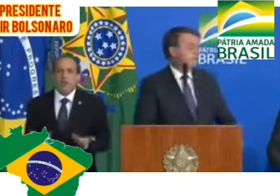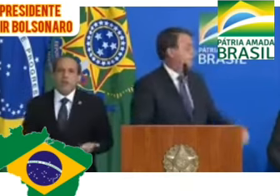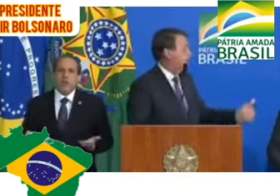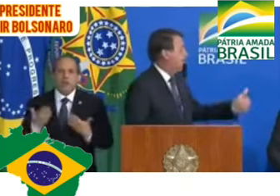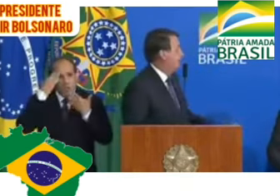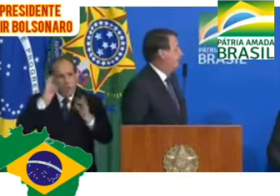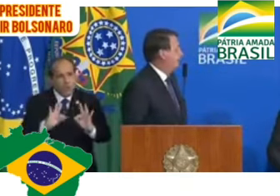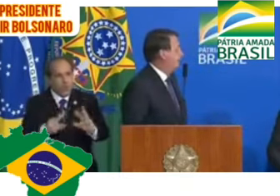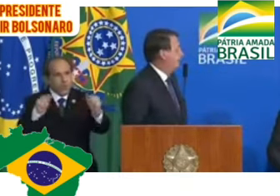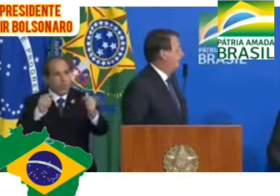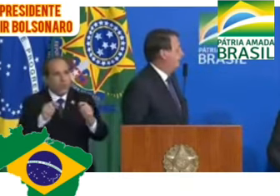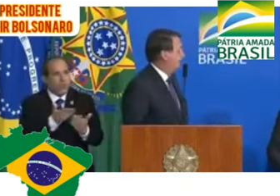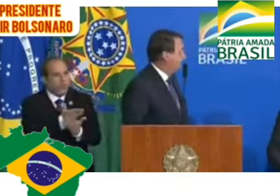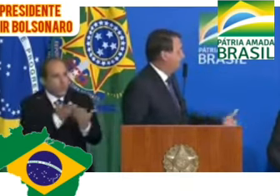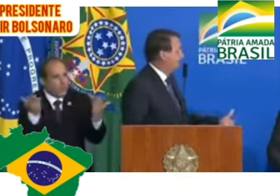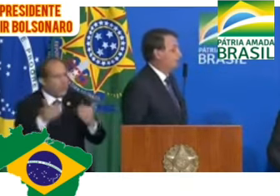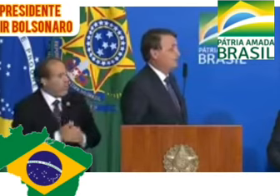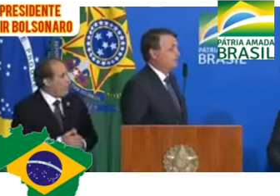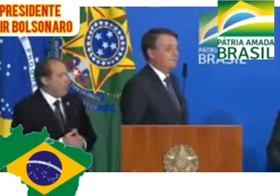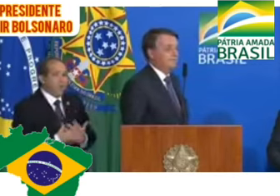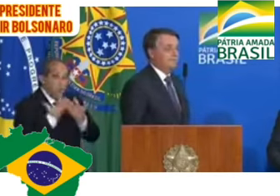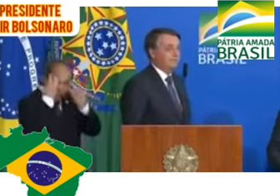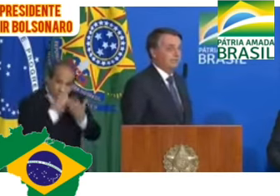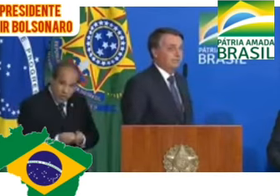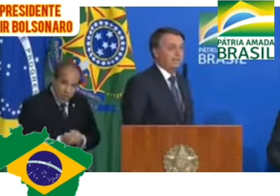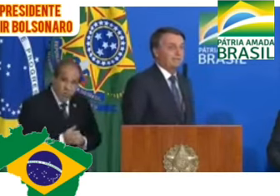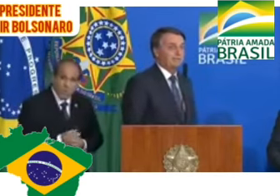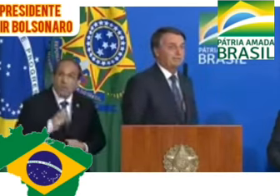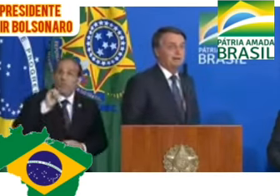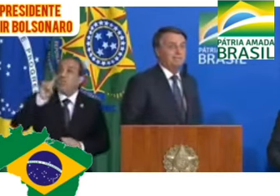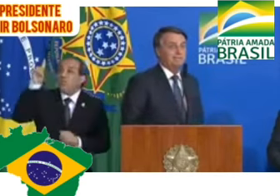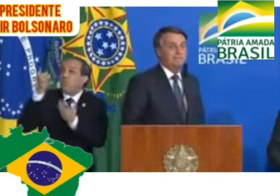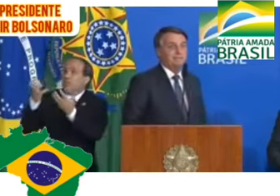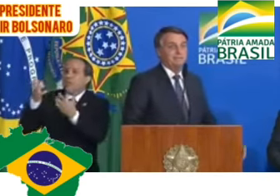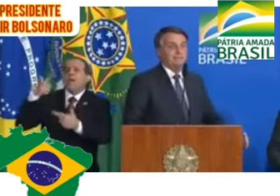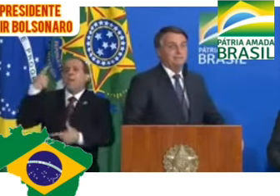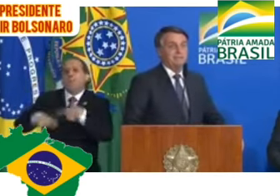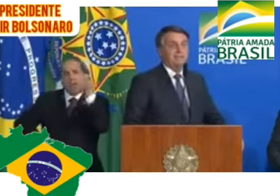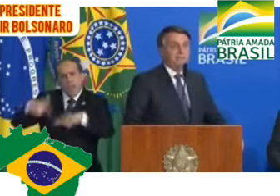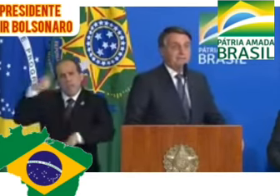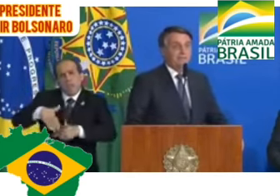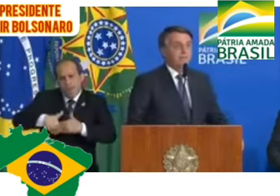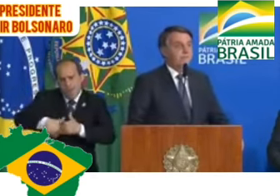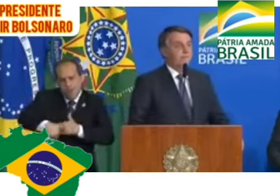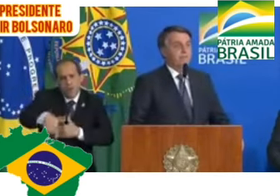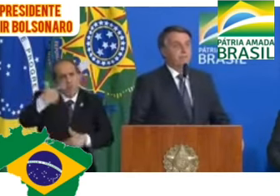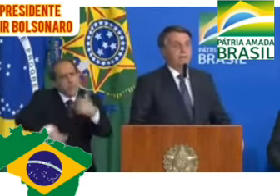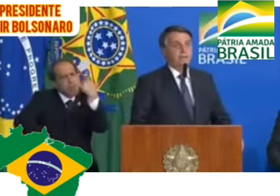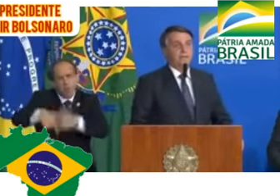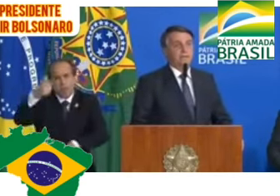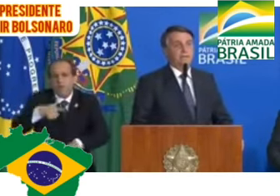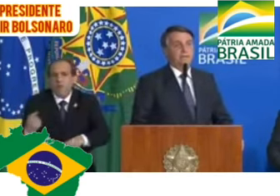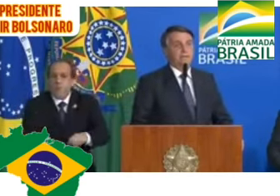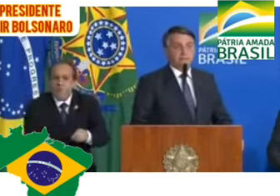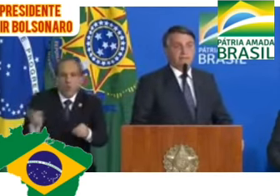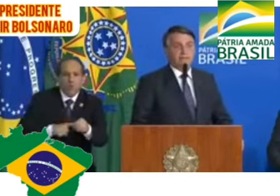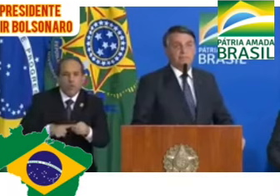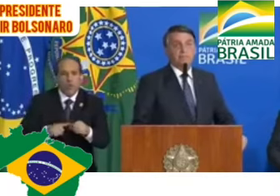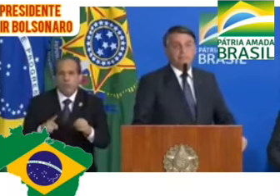todos vocês e vamos, se Deus quiser, cada vez mais sair